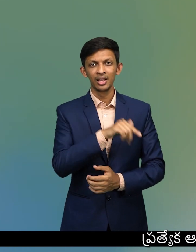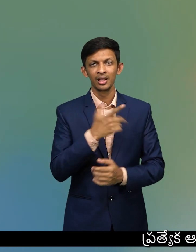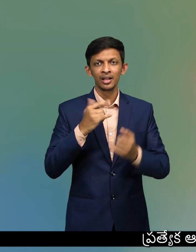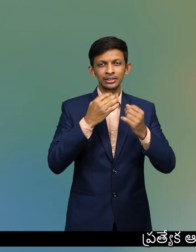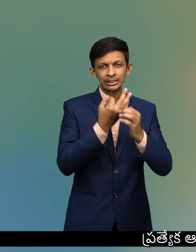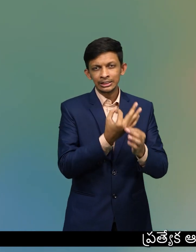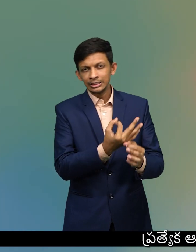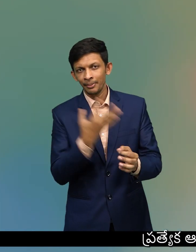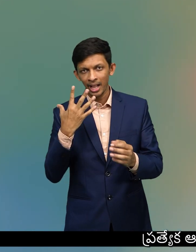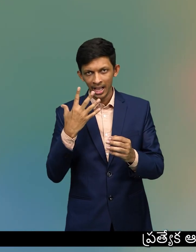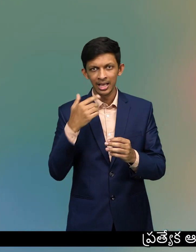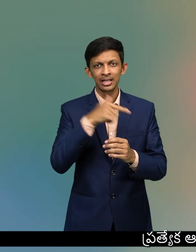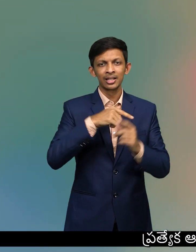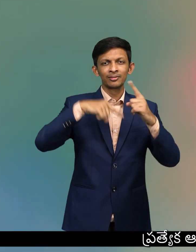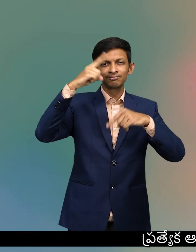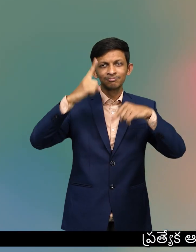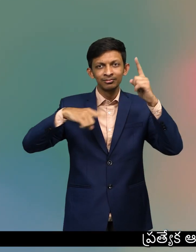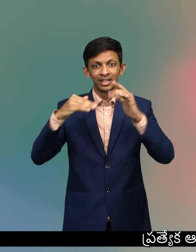ప్రత్యేక ఆర్థిక మండలి లక్షణాలు.